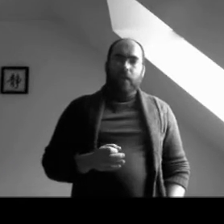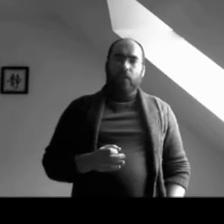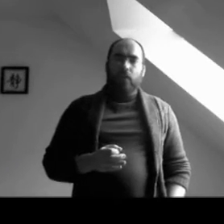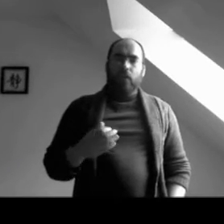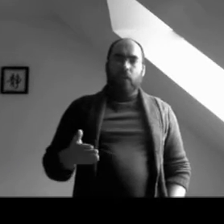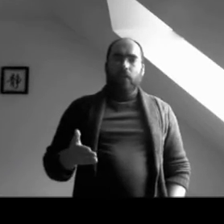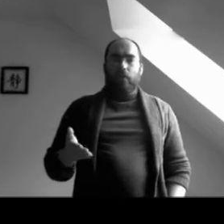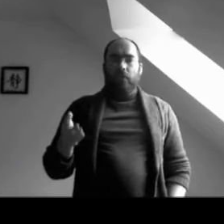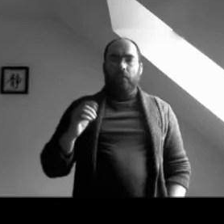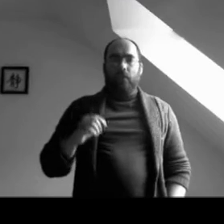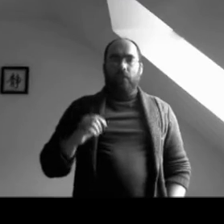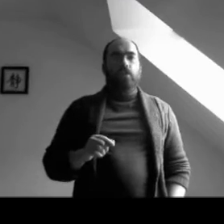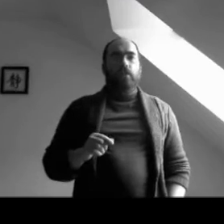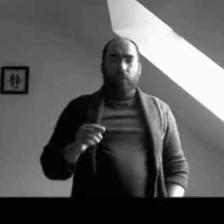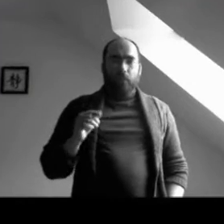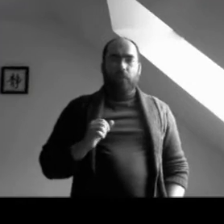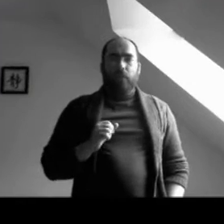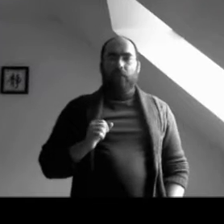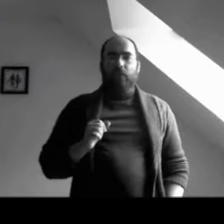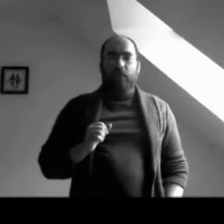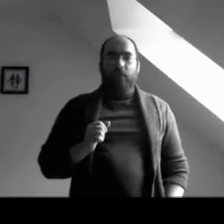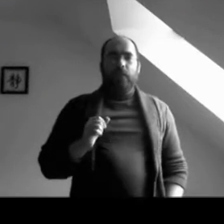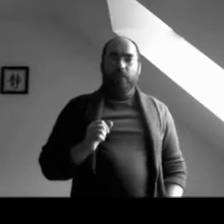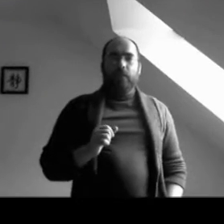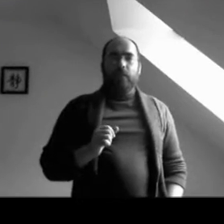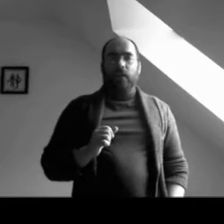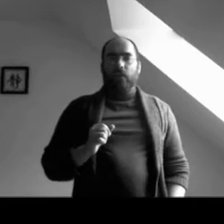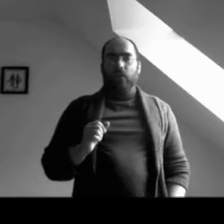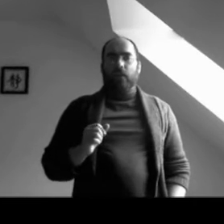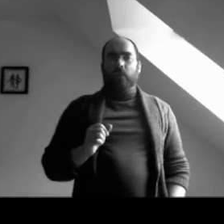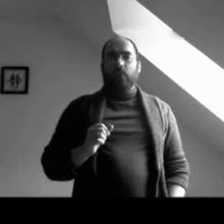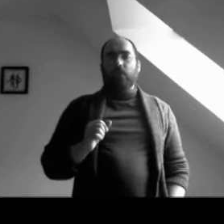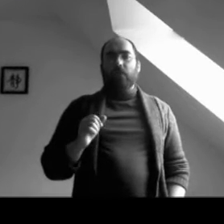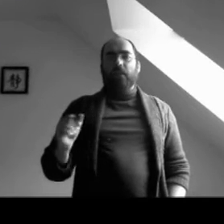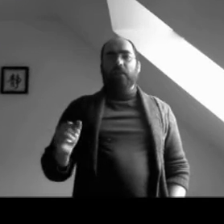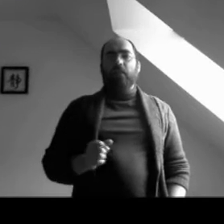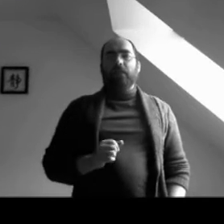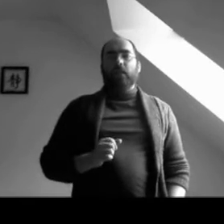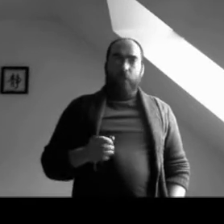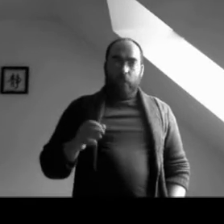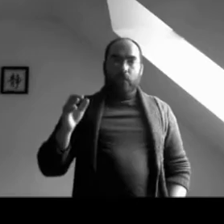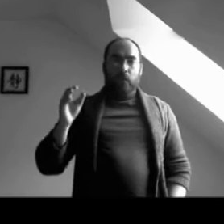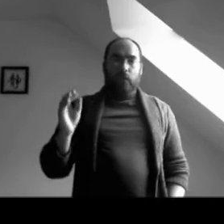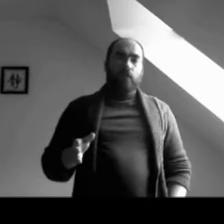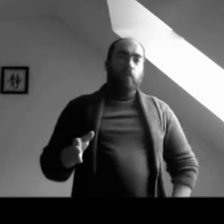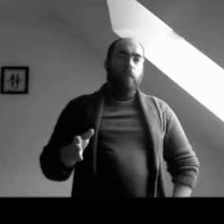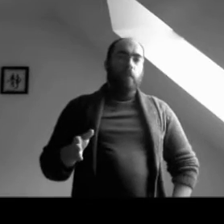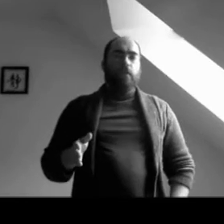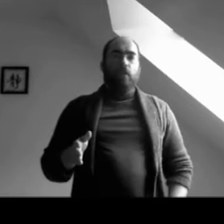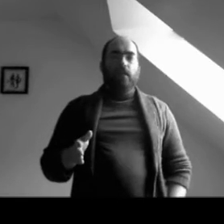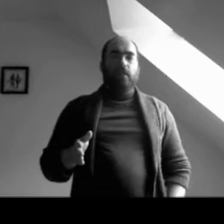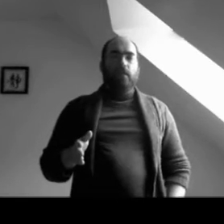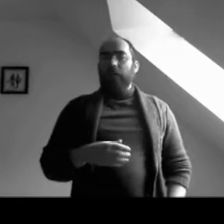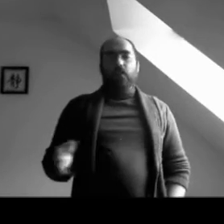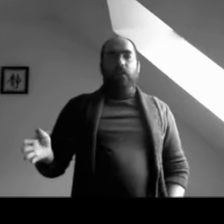travail annonce God Presence to be shot. Pendant ce temps, des communistes hésitent à se jeter à l'eau pour sauver la mallette remplie d'argent. Les Coen réussissent le parfait